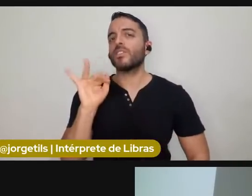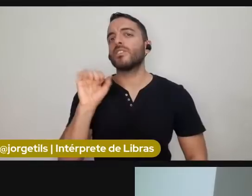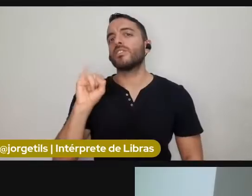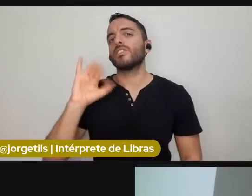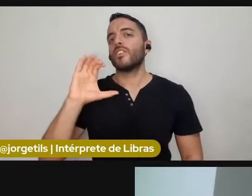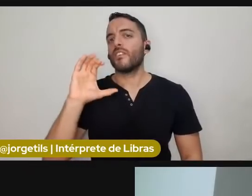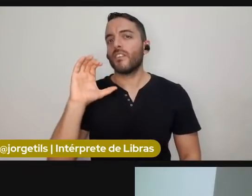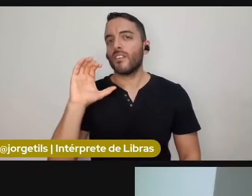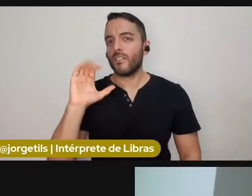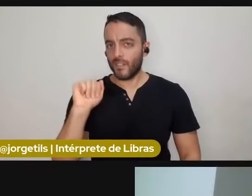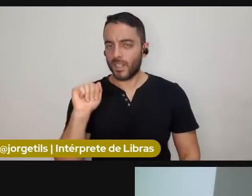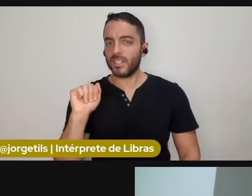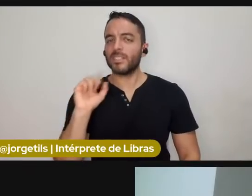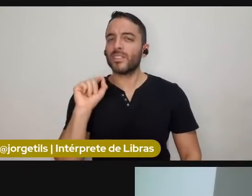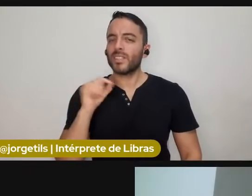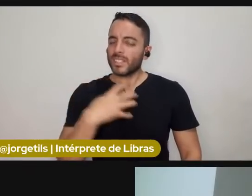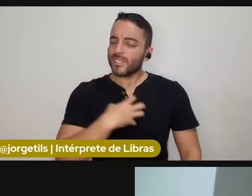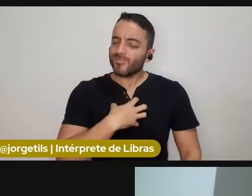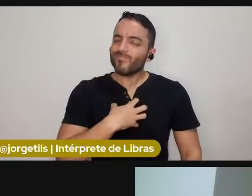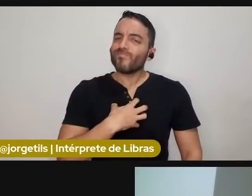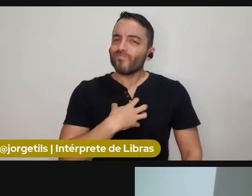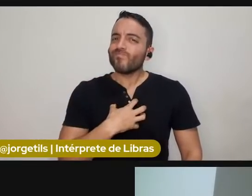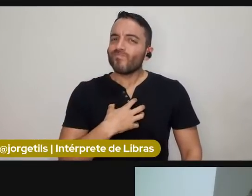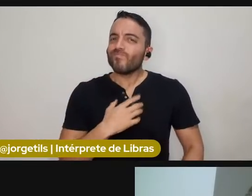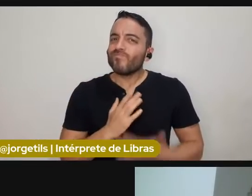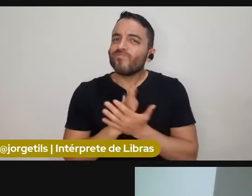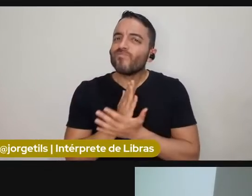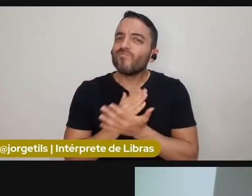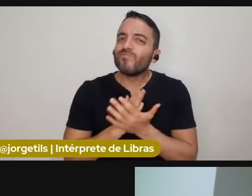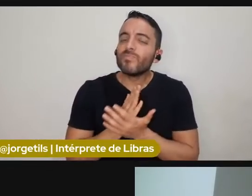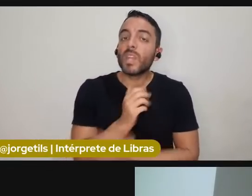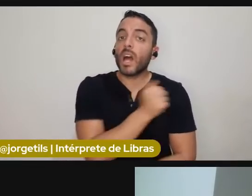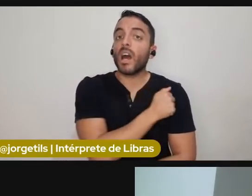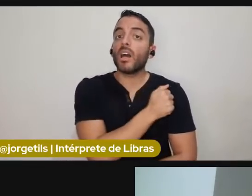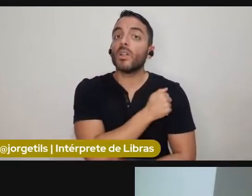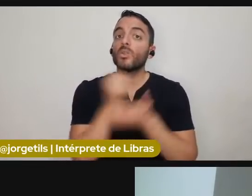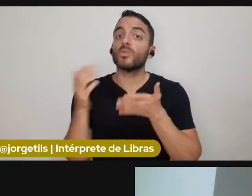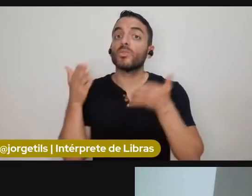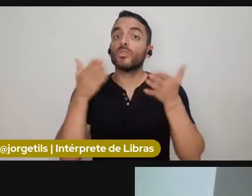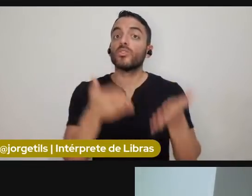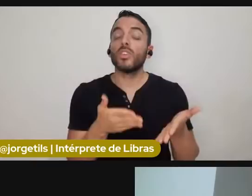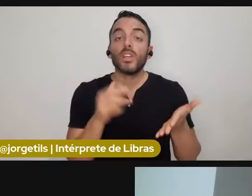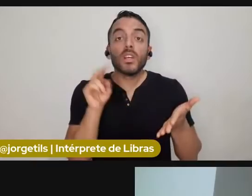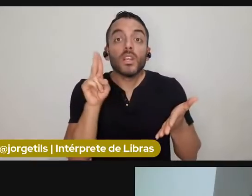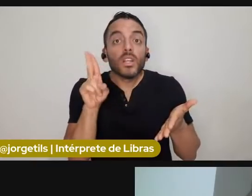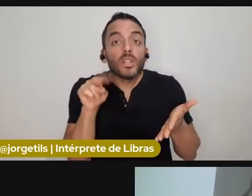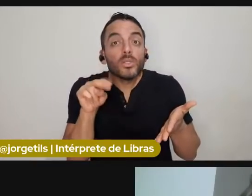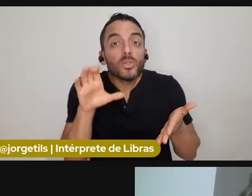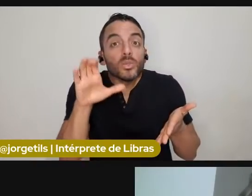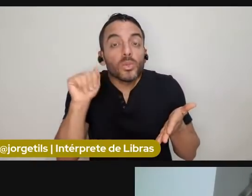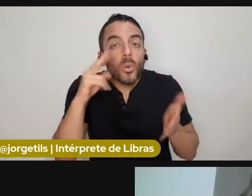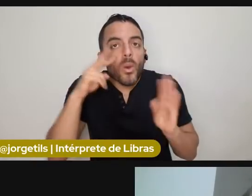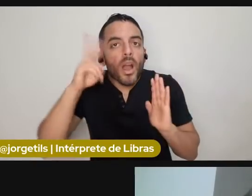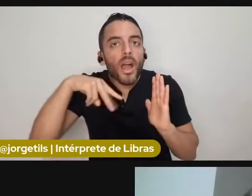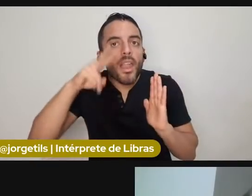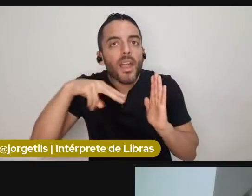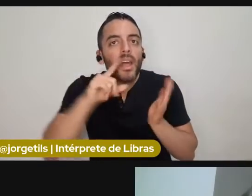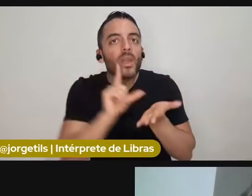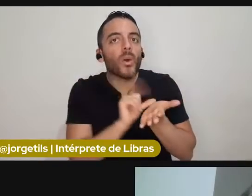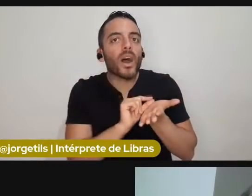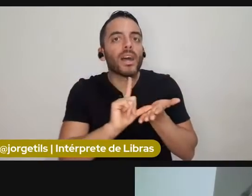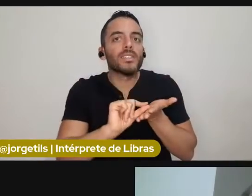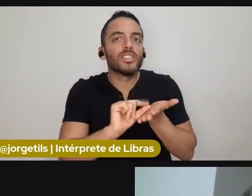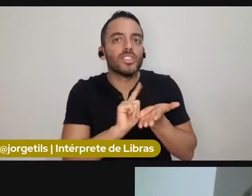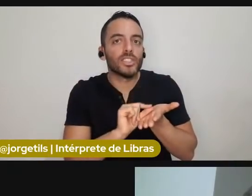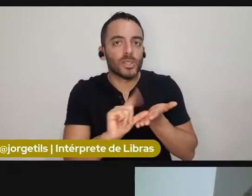os alunos chegam na universidade, que nunca leram um artigo científico. Então, o professor